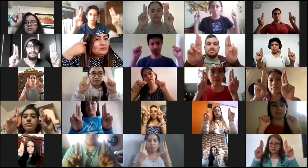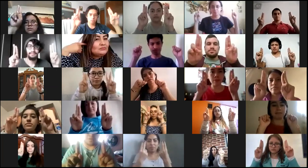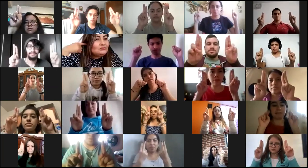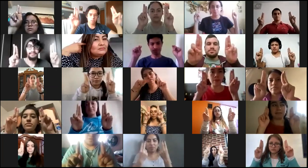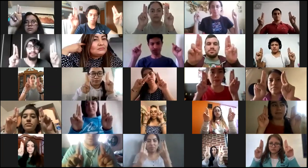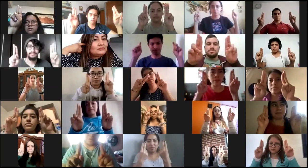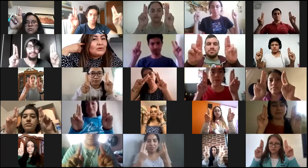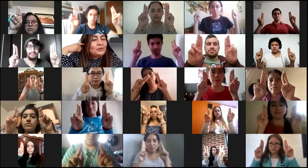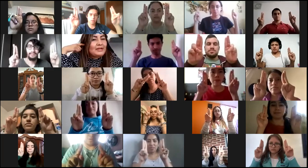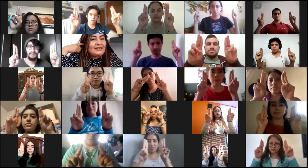V.